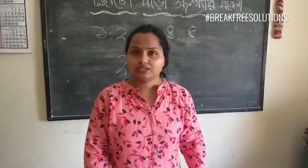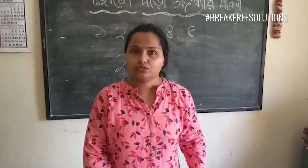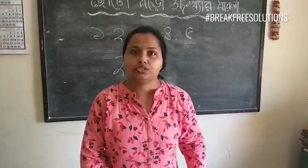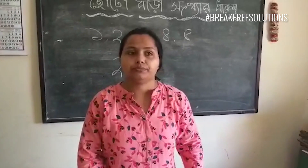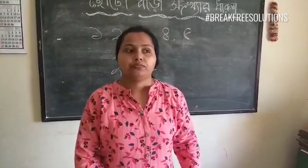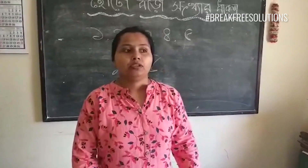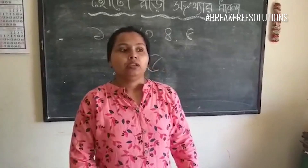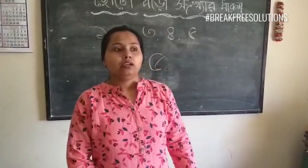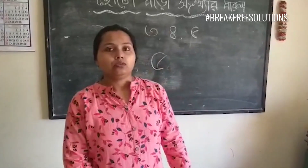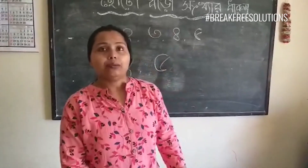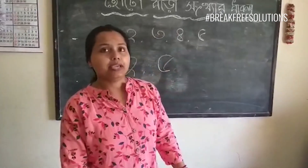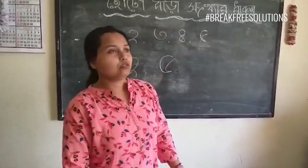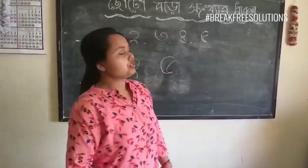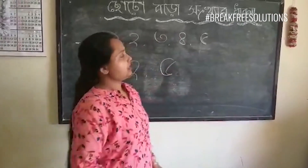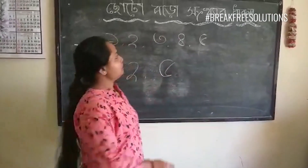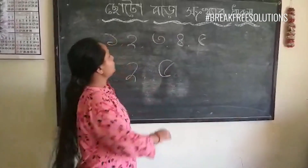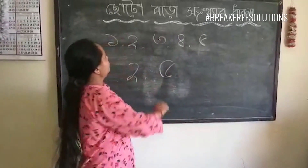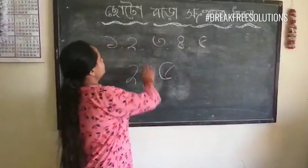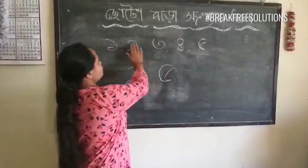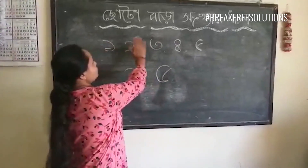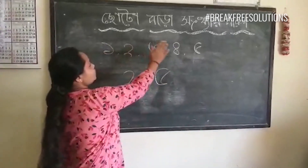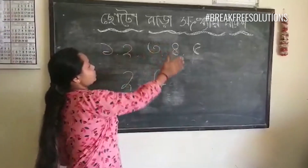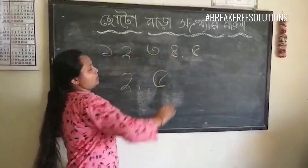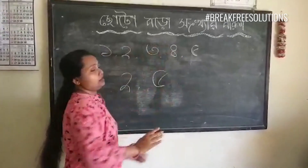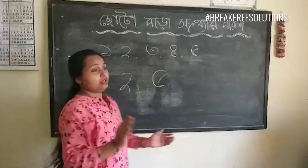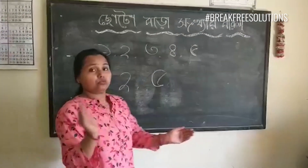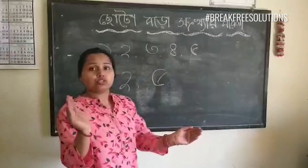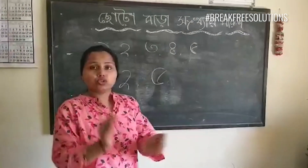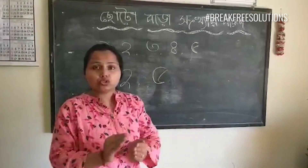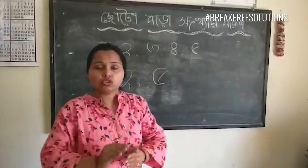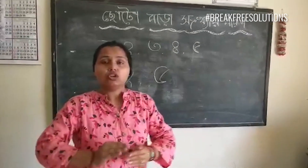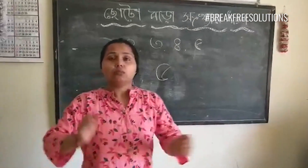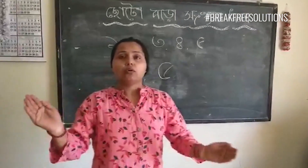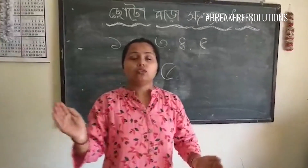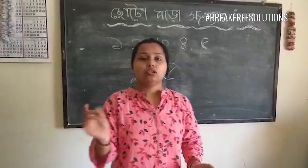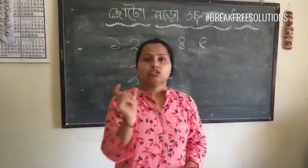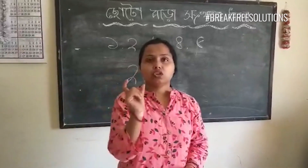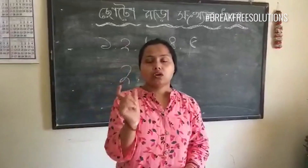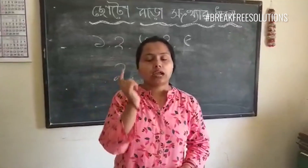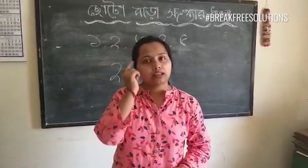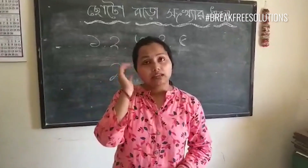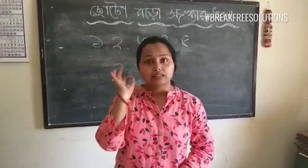কাজ করছি। তো আমি এখন শেখাবো ছোট বড় সংখ্যার ধারণা, ছোট বড় সংখ্যার